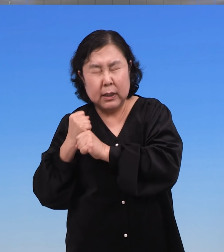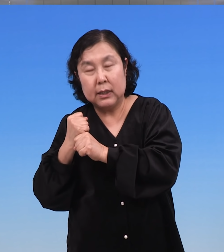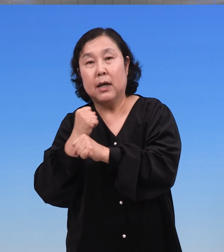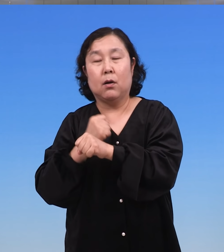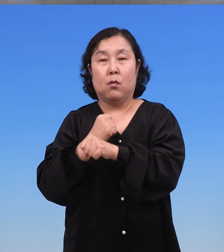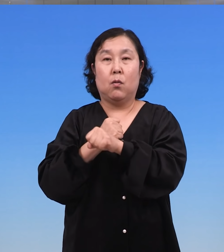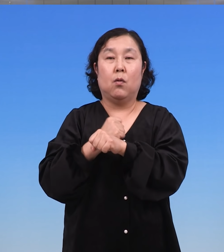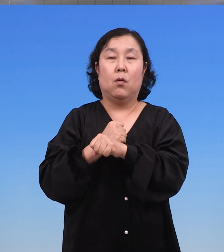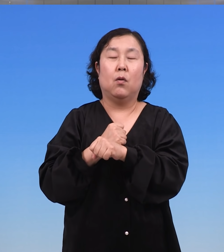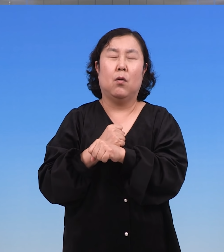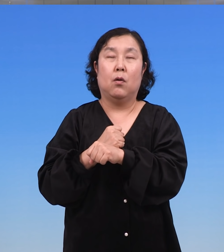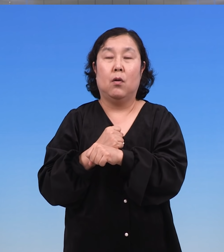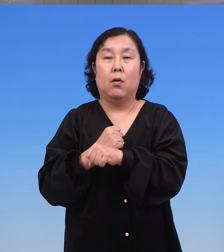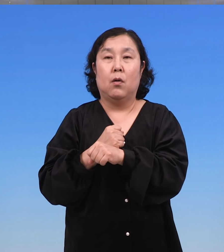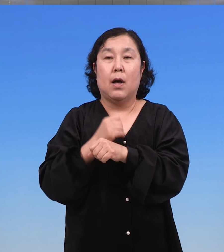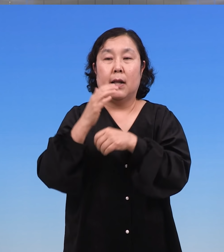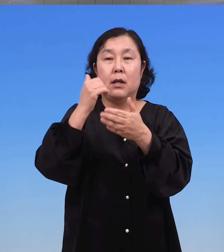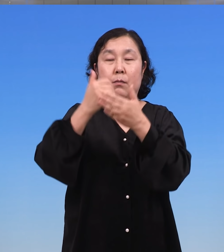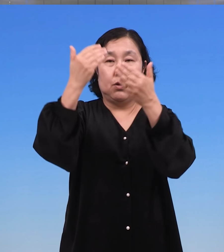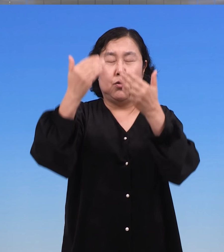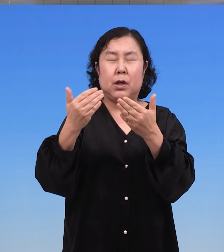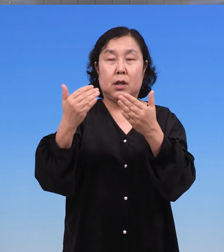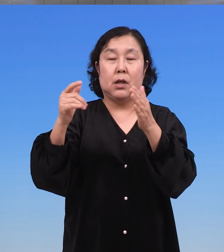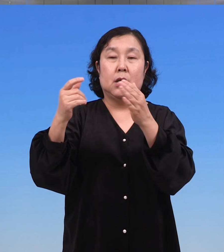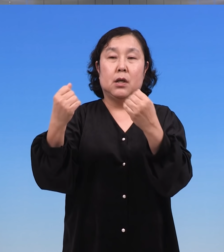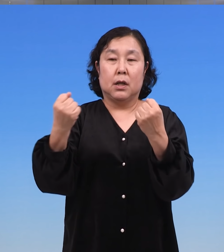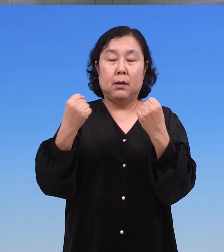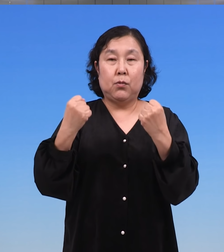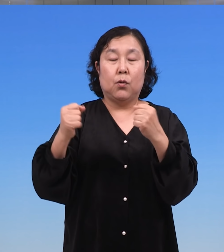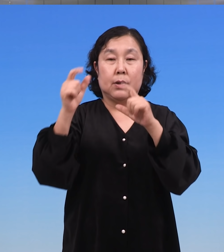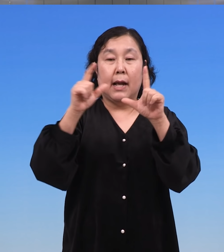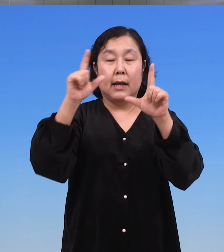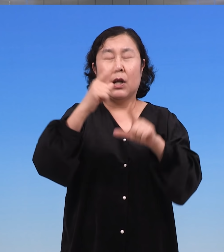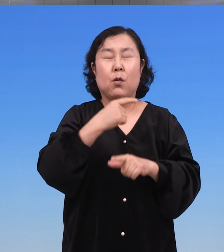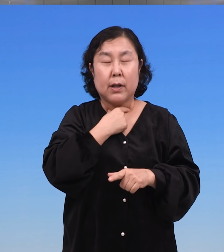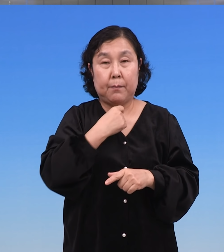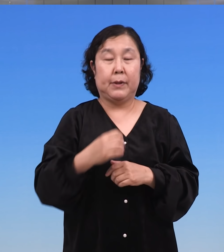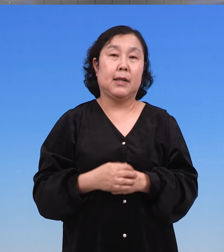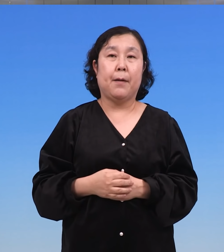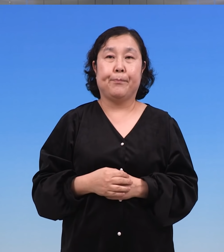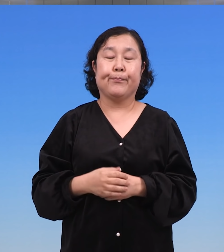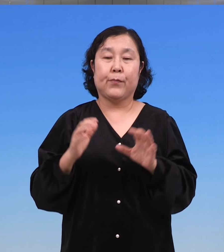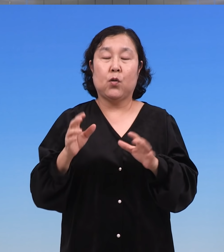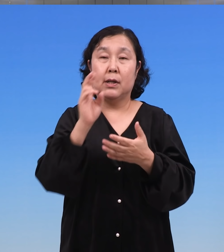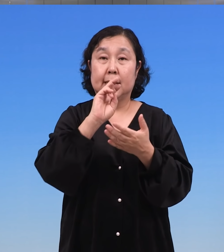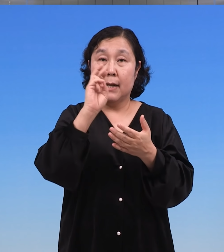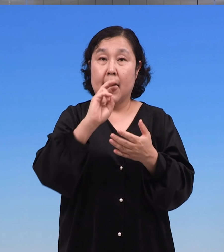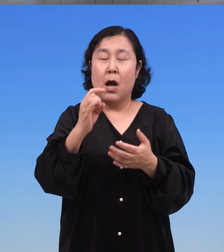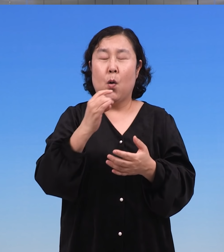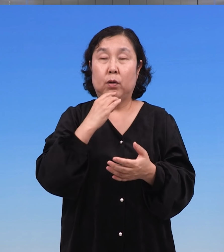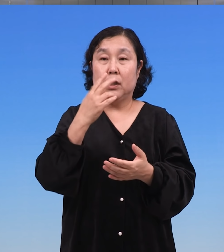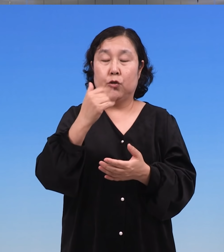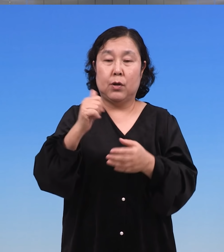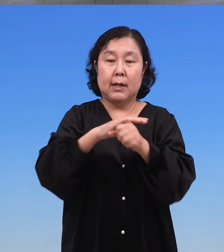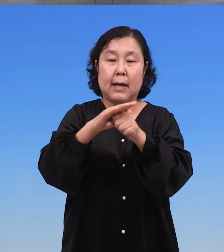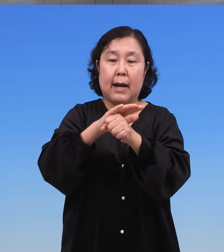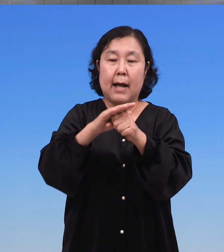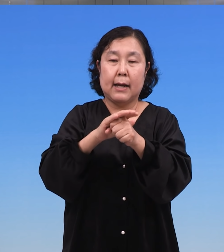그분이 주시는 힘으로, 그래서 오늘 여러분들하고 이 찬양을 함께 부르기를 원합니다. 오직 주의 사랑에